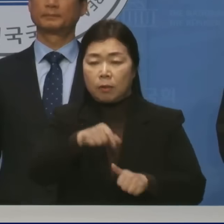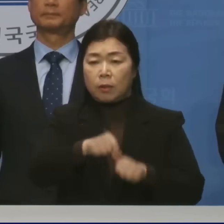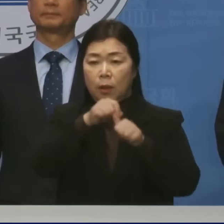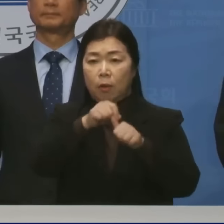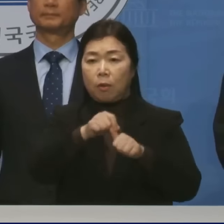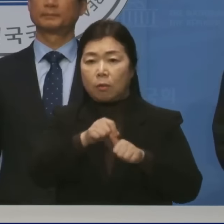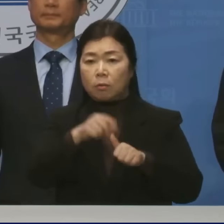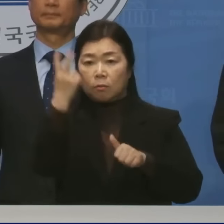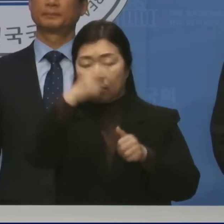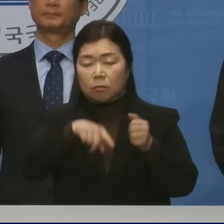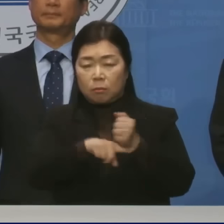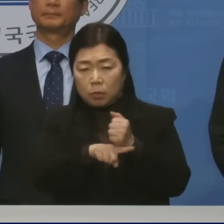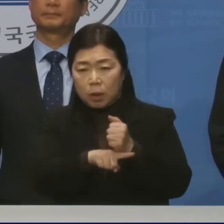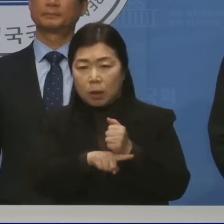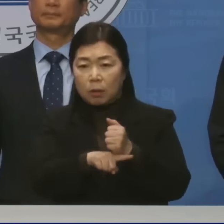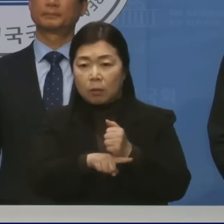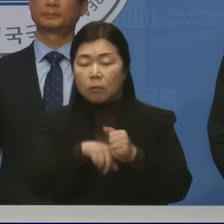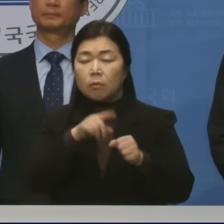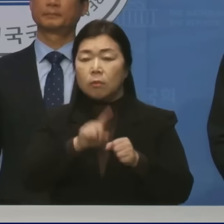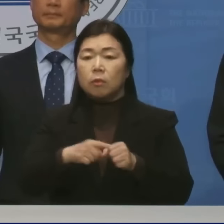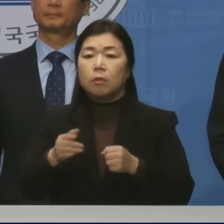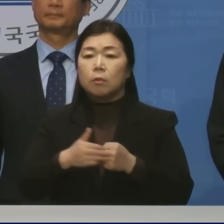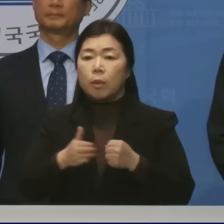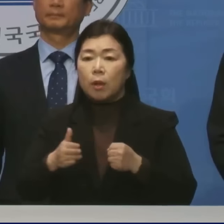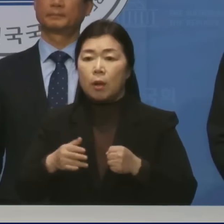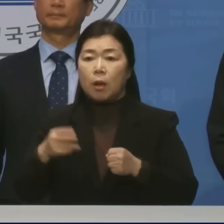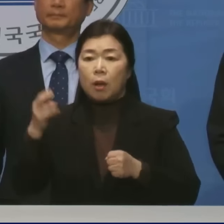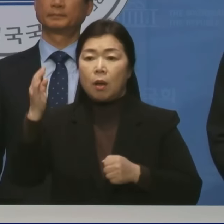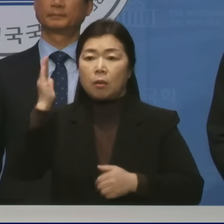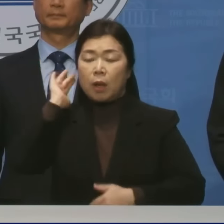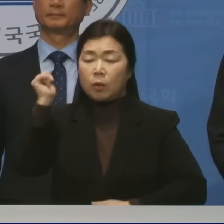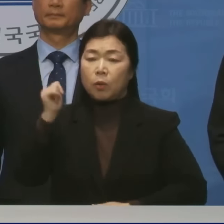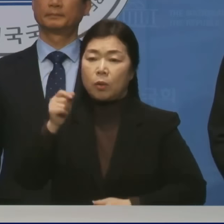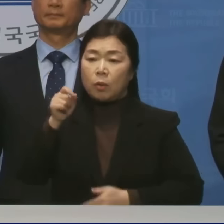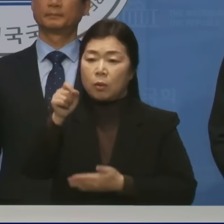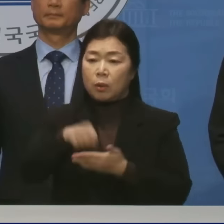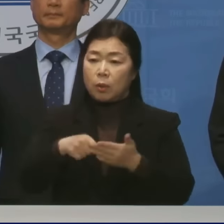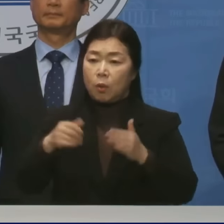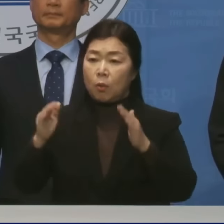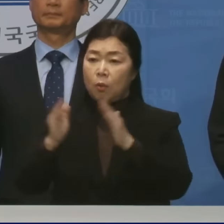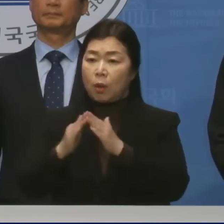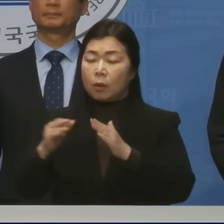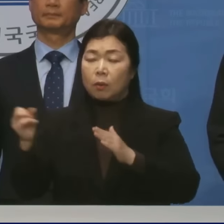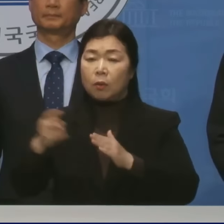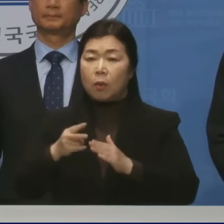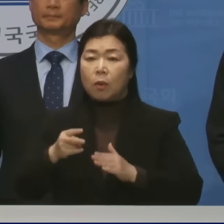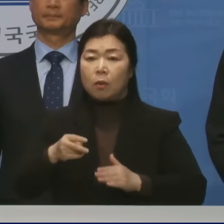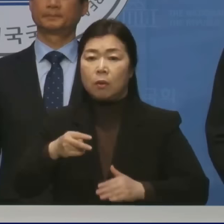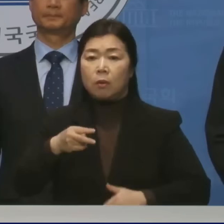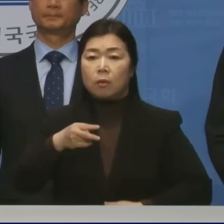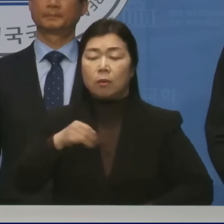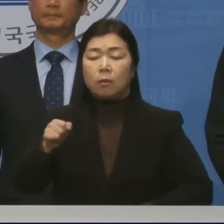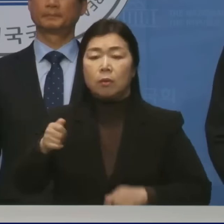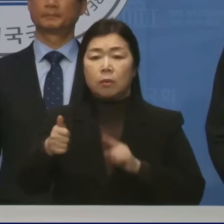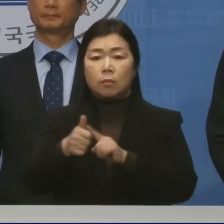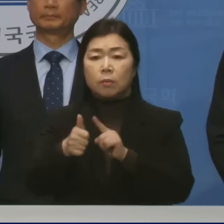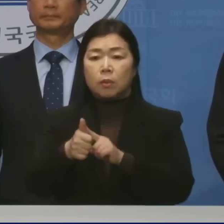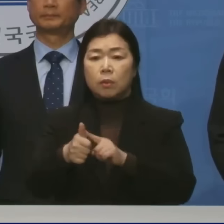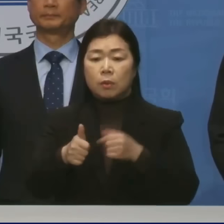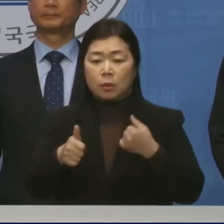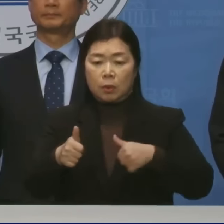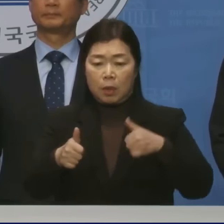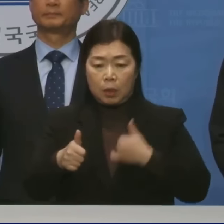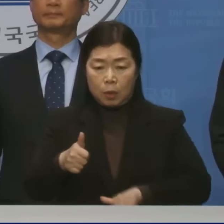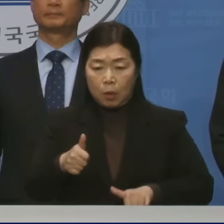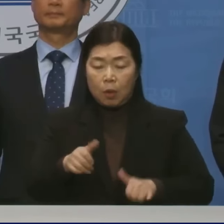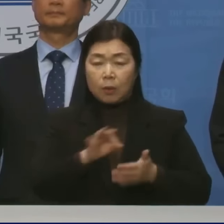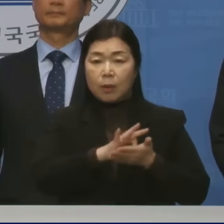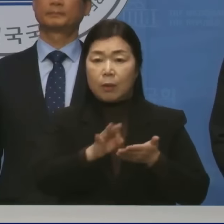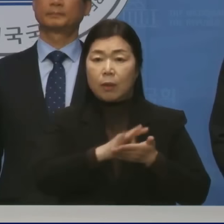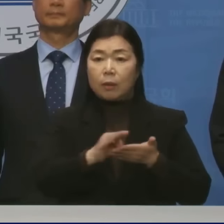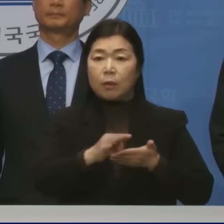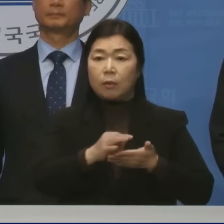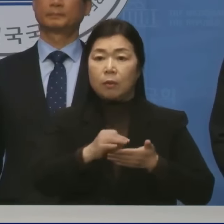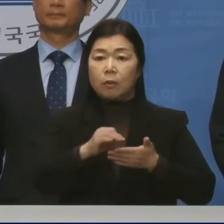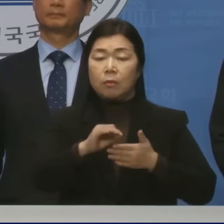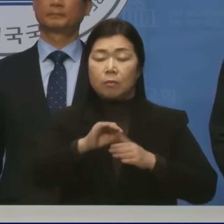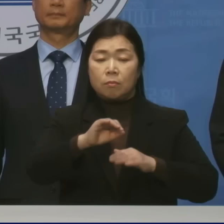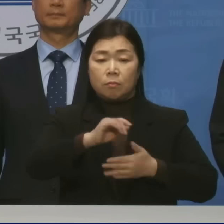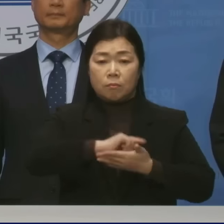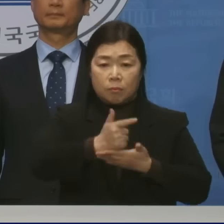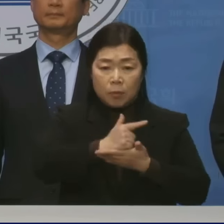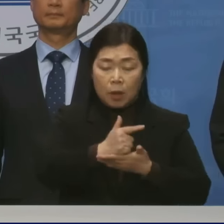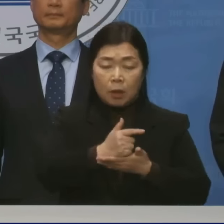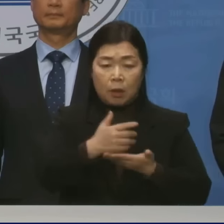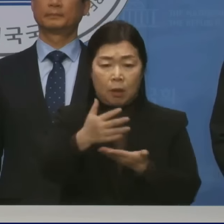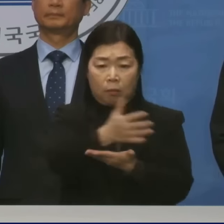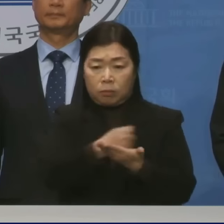씨의 자택과 대통령 기록관은 물론 서모 씨의 자녀가 사용하는 태블릿까지 압수수색하는 등